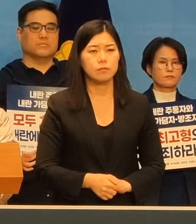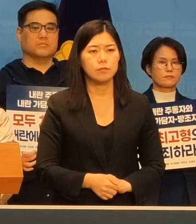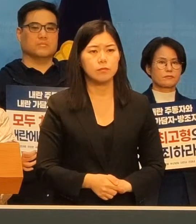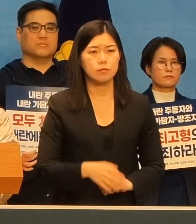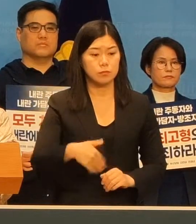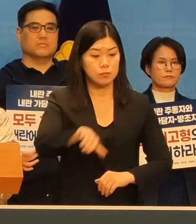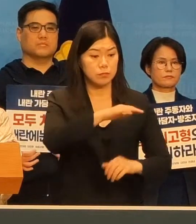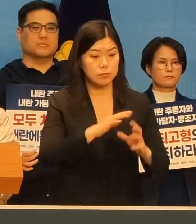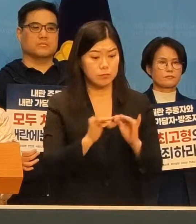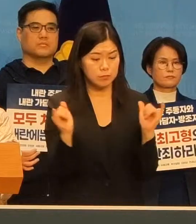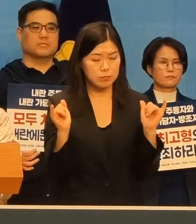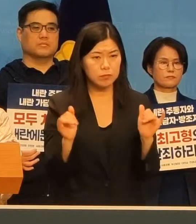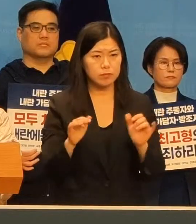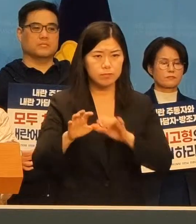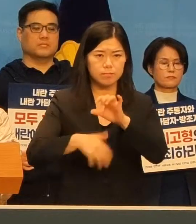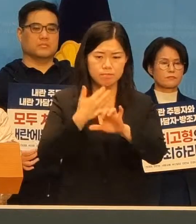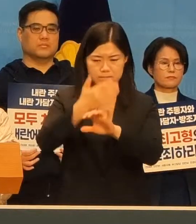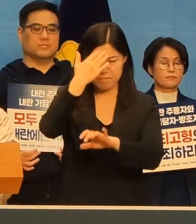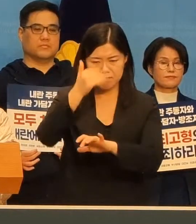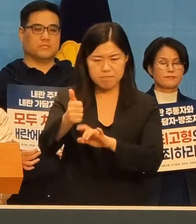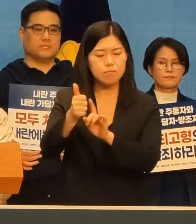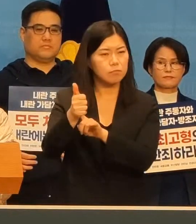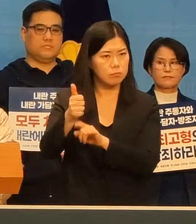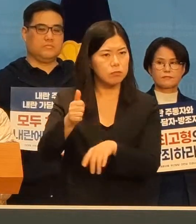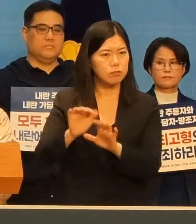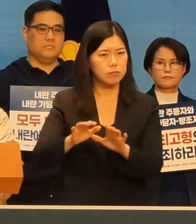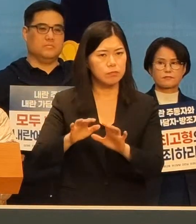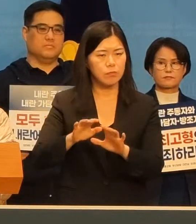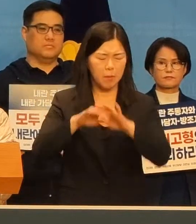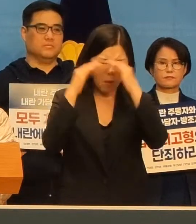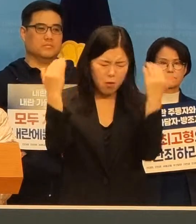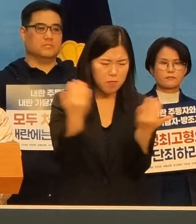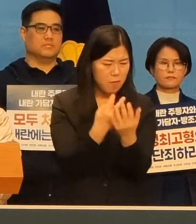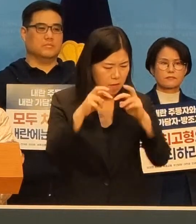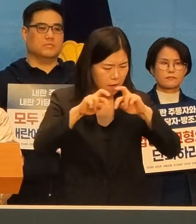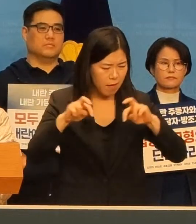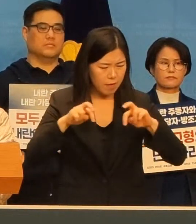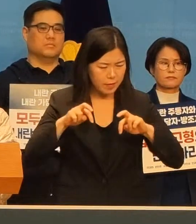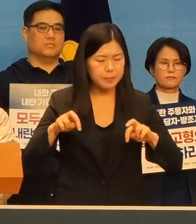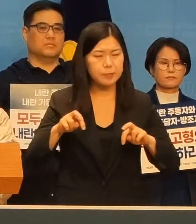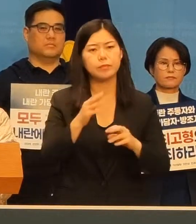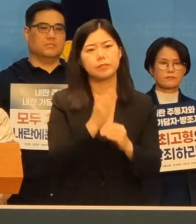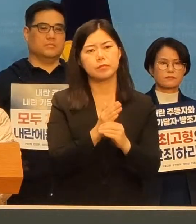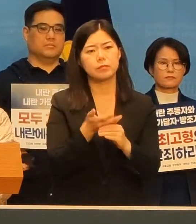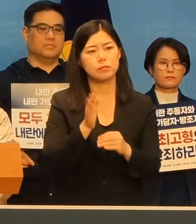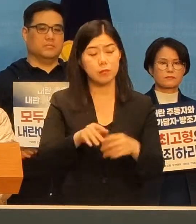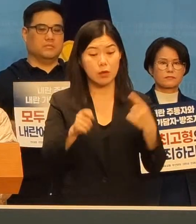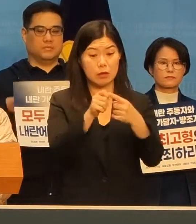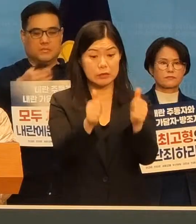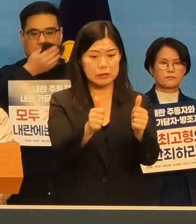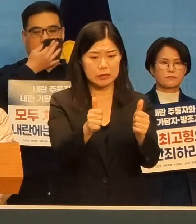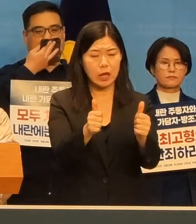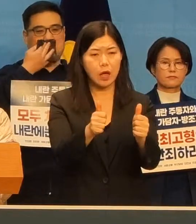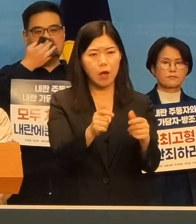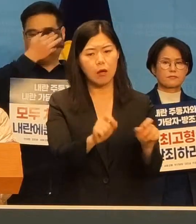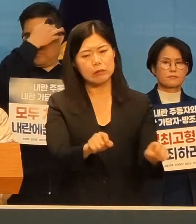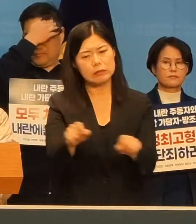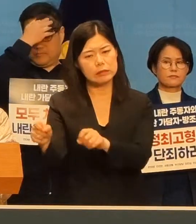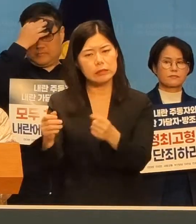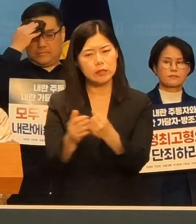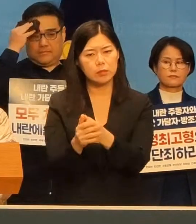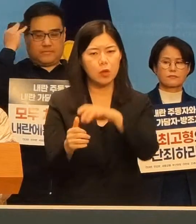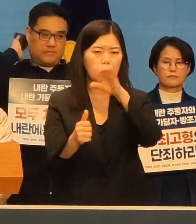우리 국민들은 내란 우두머리 혐의가 100일 하에 드러나고 있는 윤석열이 1심 재판 지연에 따라 구속기간